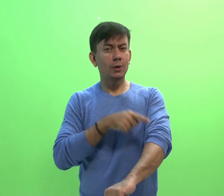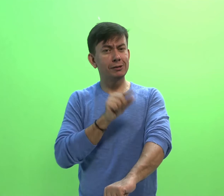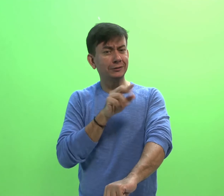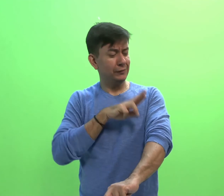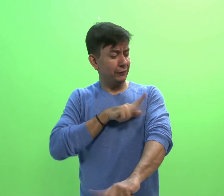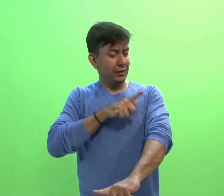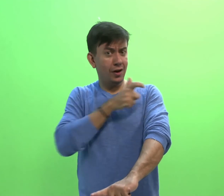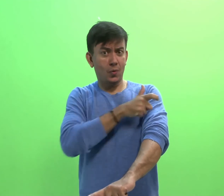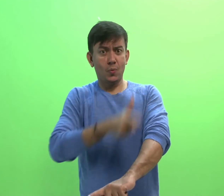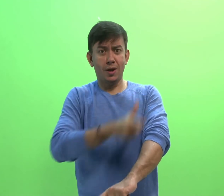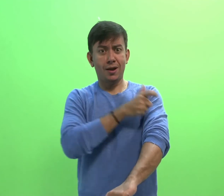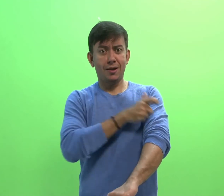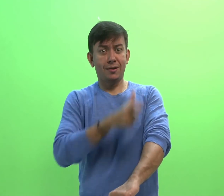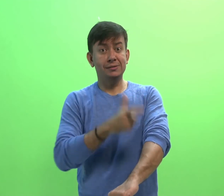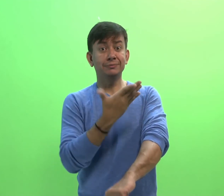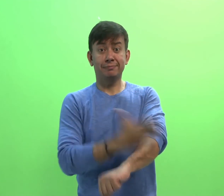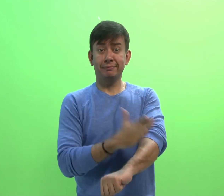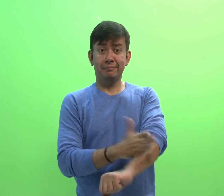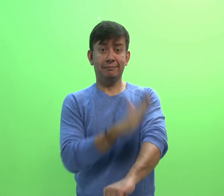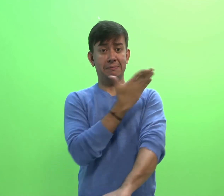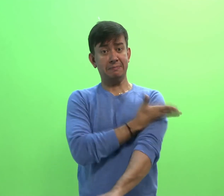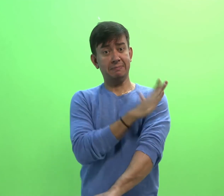Alguns fazem no braço e outros fazem no antebraço.